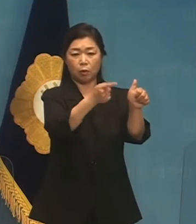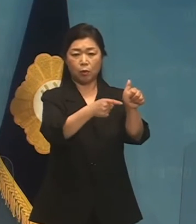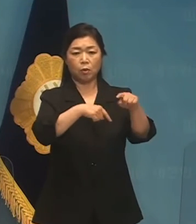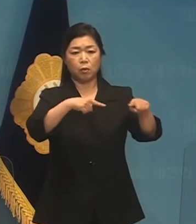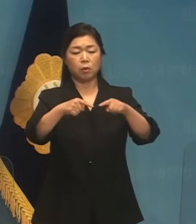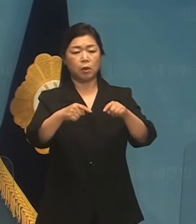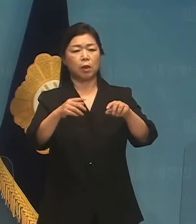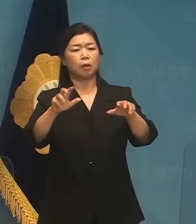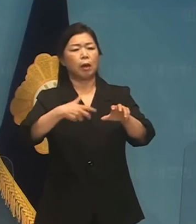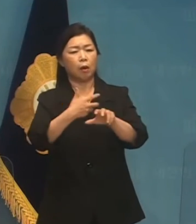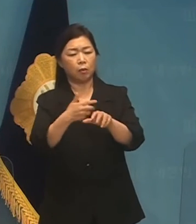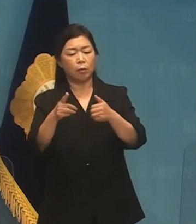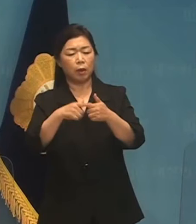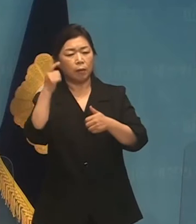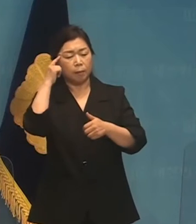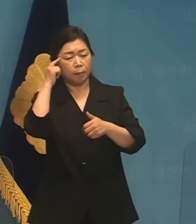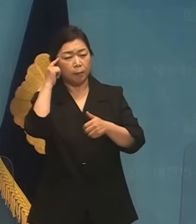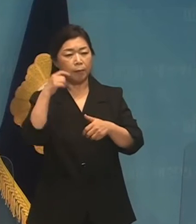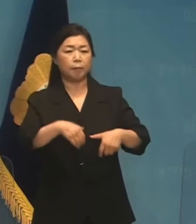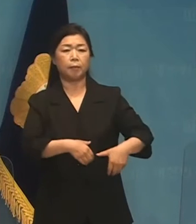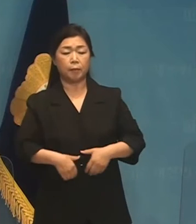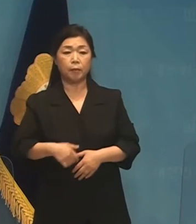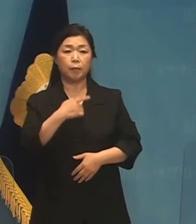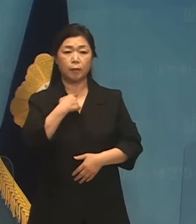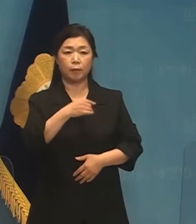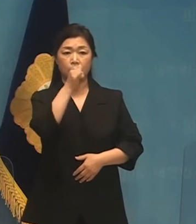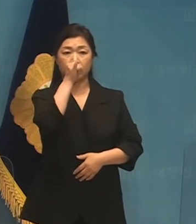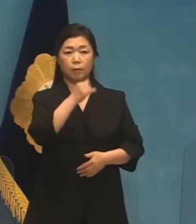정치개혁을 명분으로 흔들렸습니다.